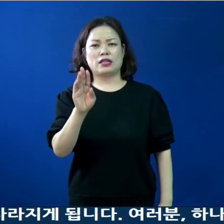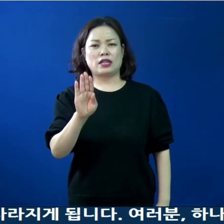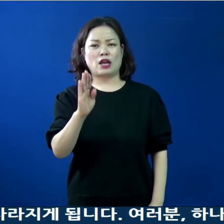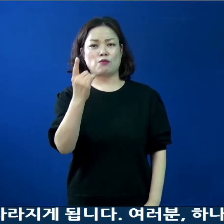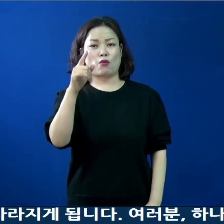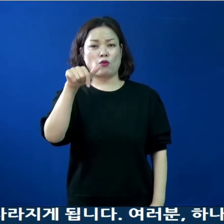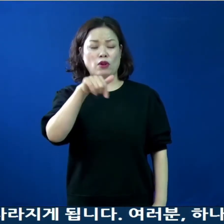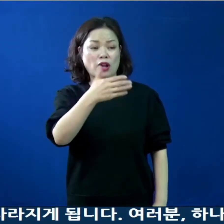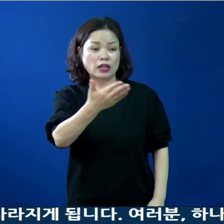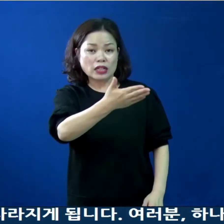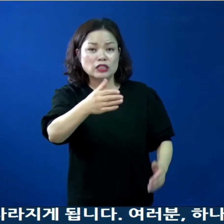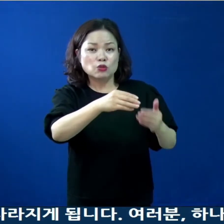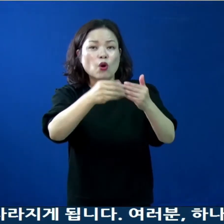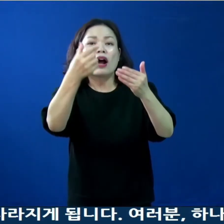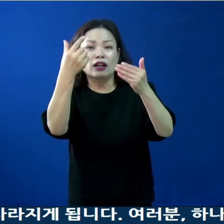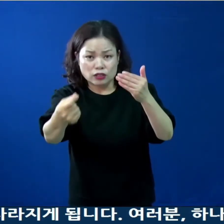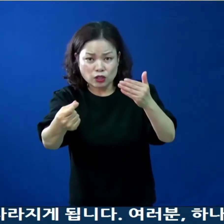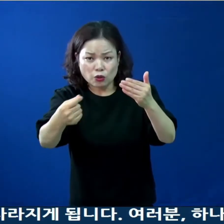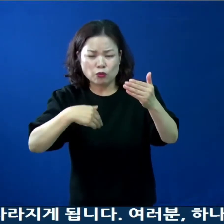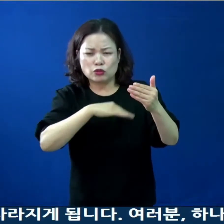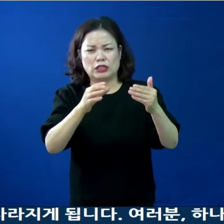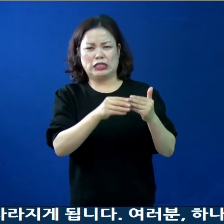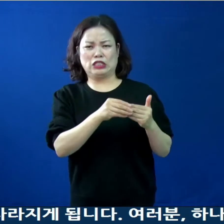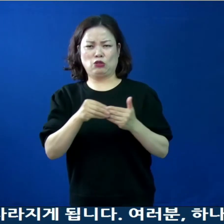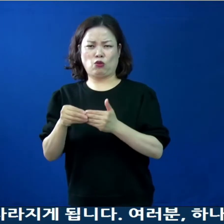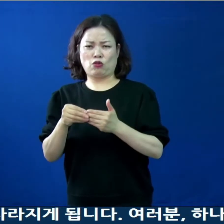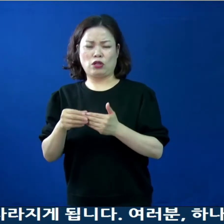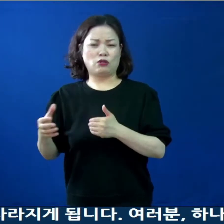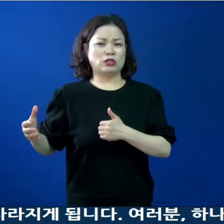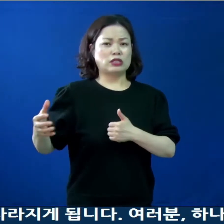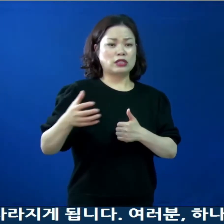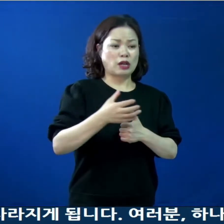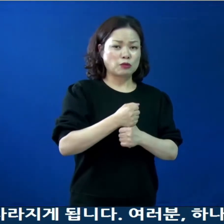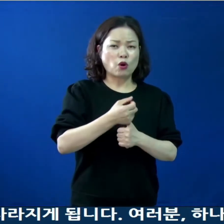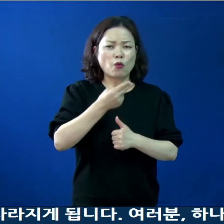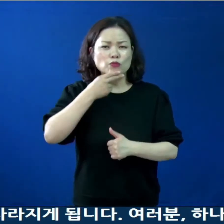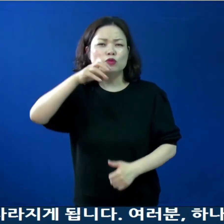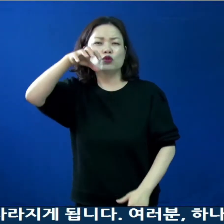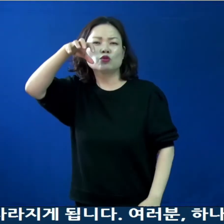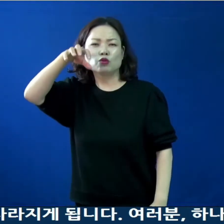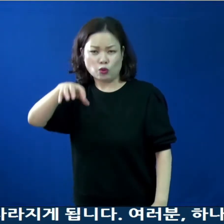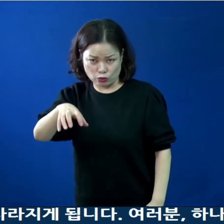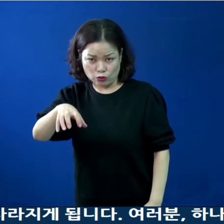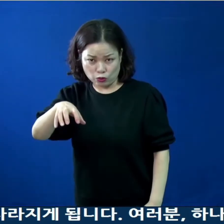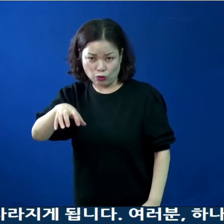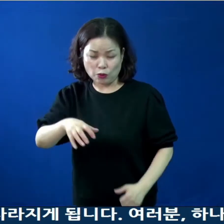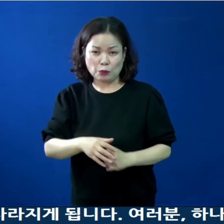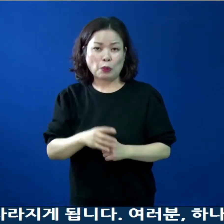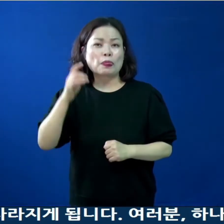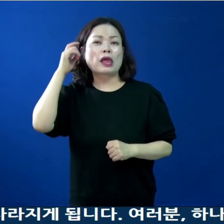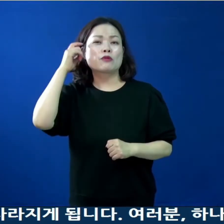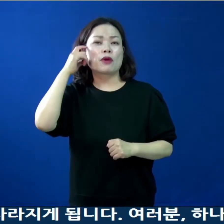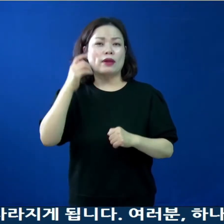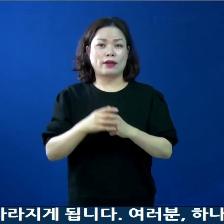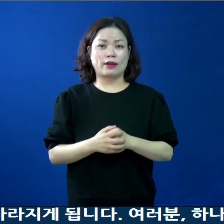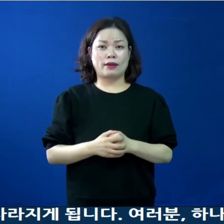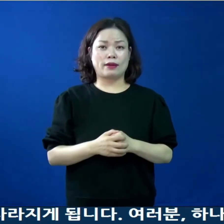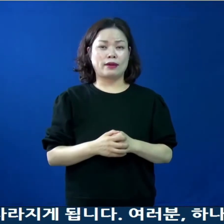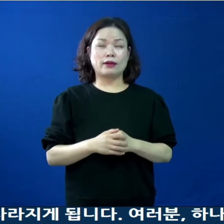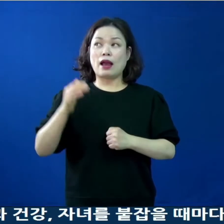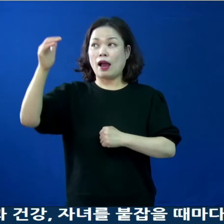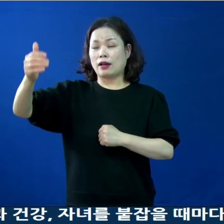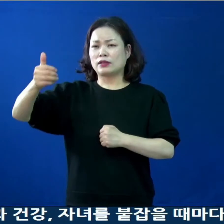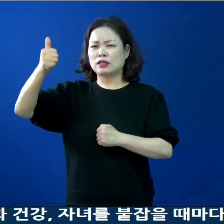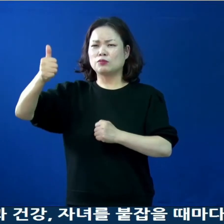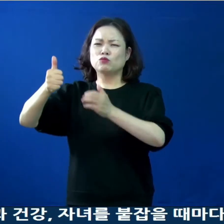가시는 것이, 더 이상 잡을 것이 없는 그 자리로. 왜 그렇습니까?